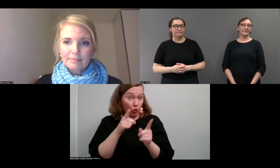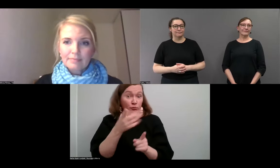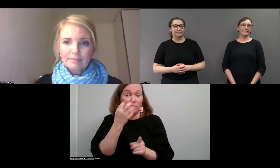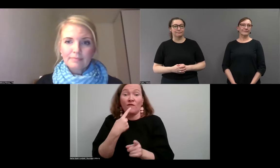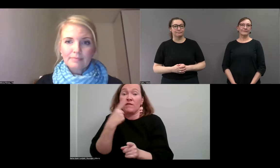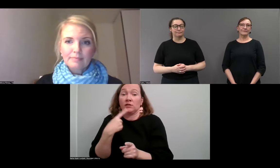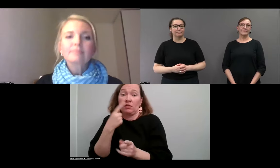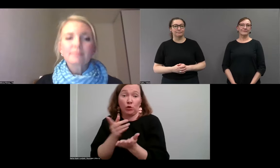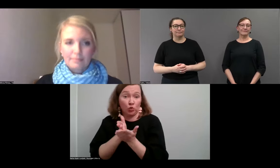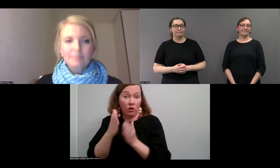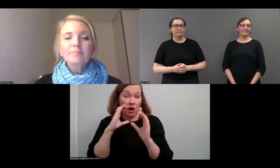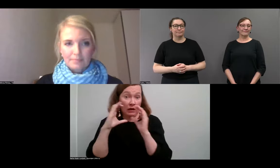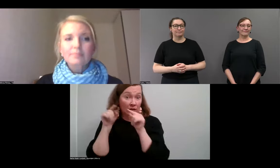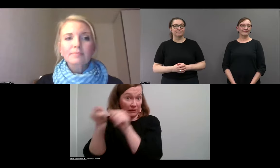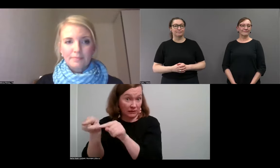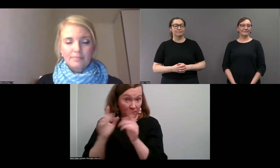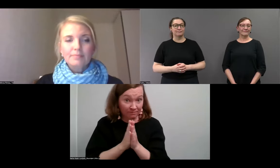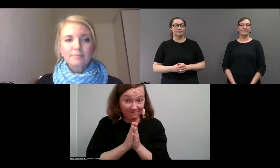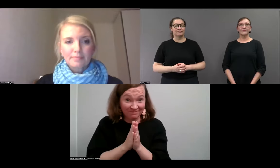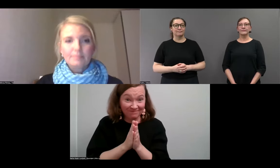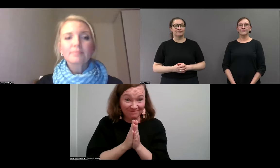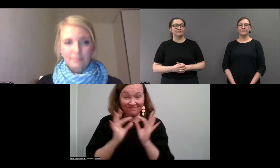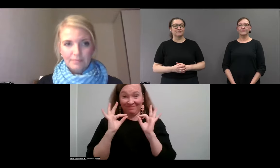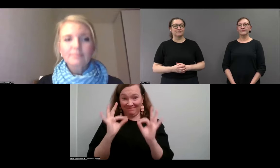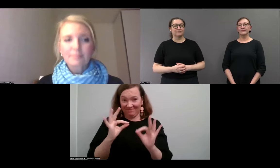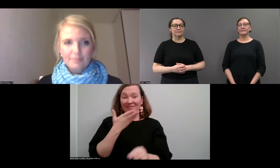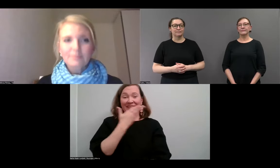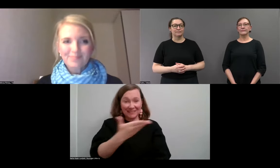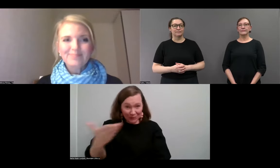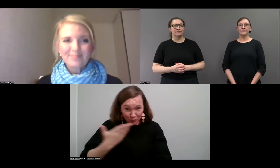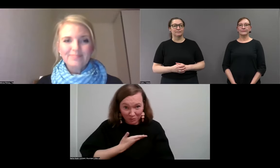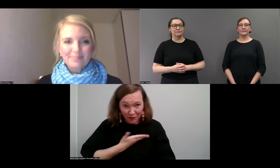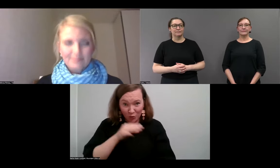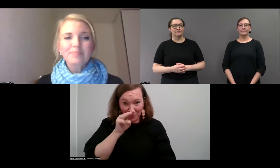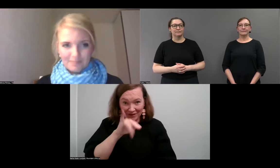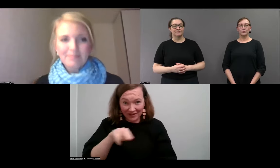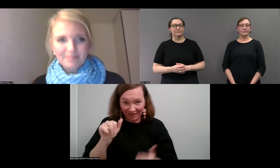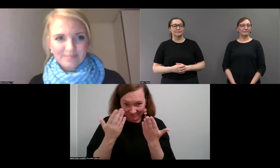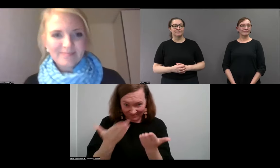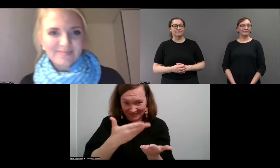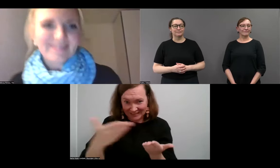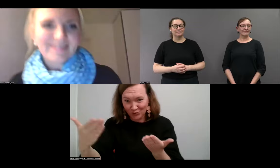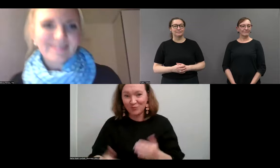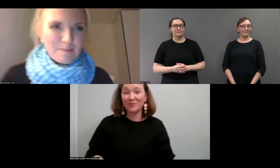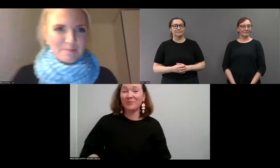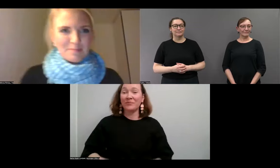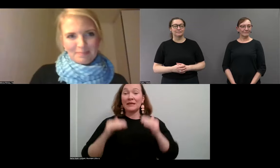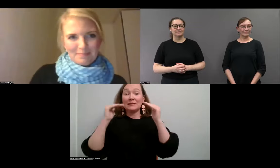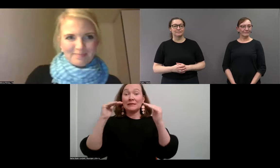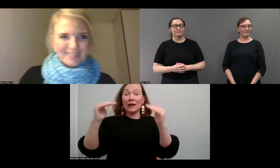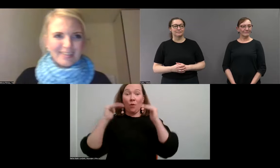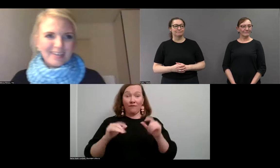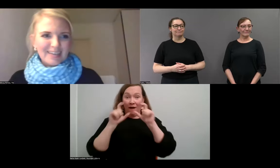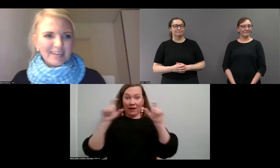vielä silmäillä tuota chattia, siellä on vielä kysymyksiä sinulle, jos voit vastailla suoraan sinne. Hei, kiitoksia. Kiitoksia